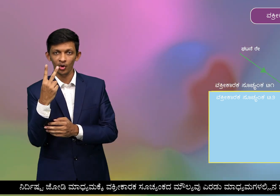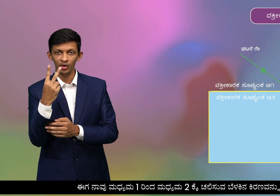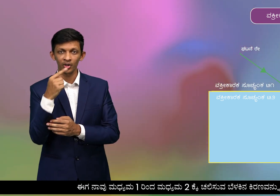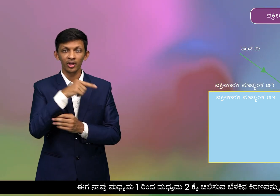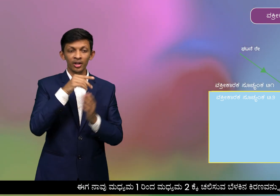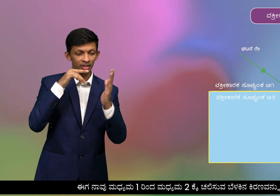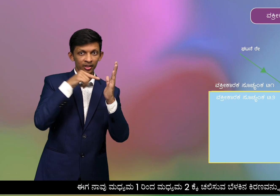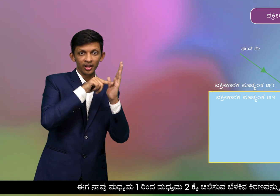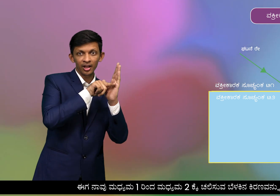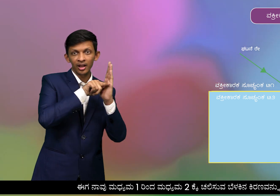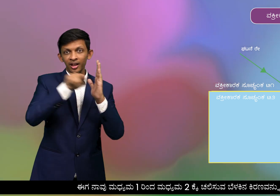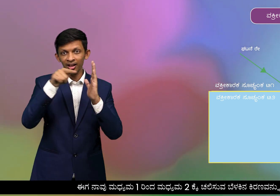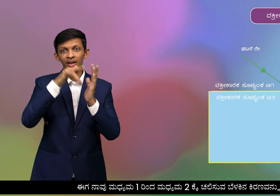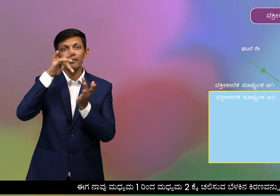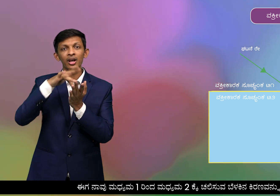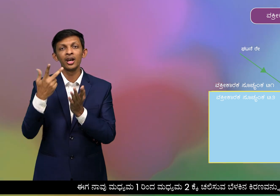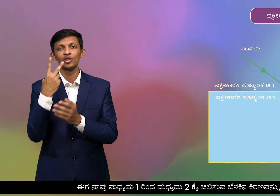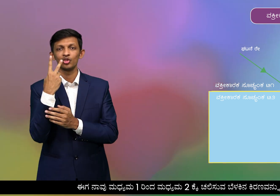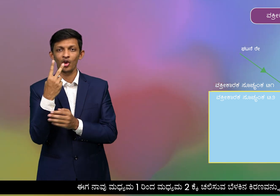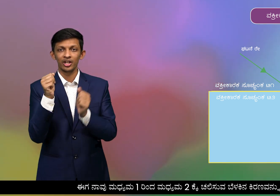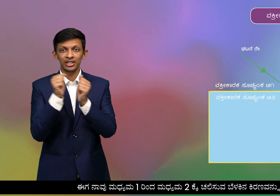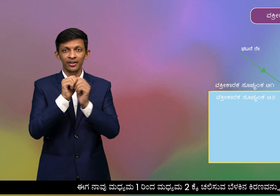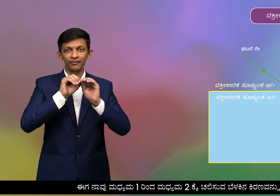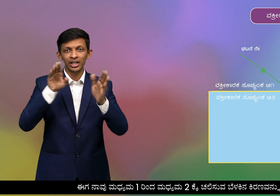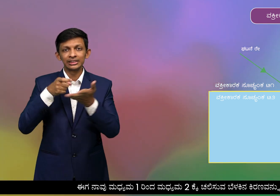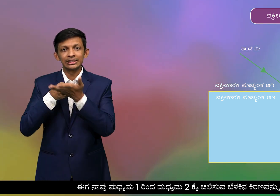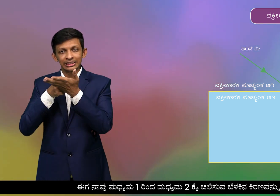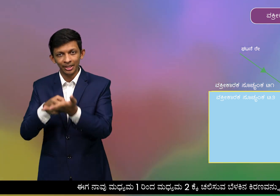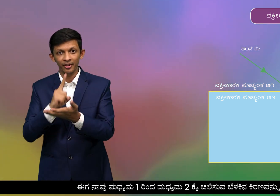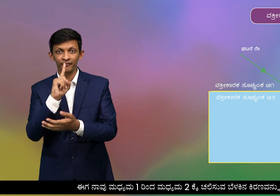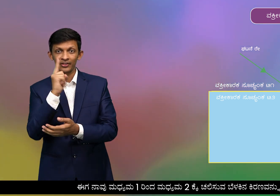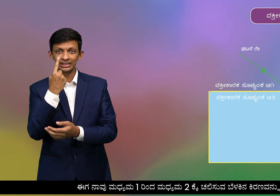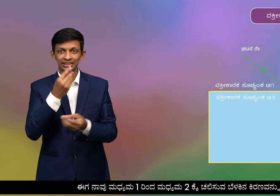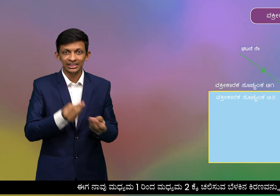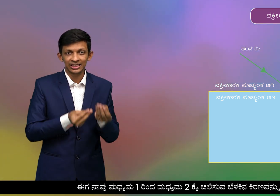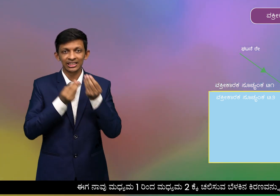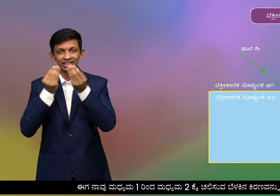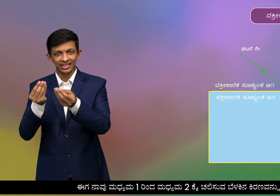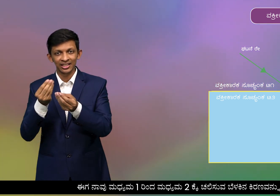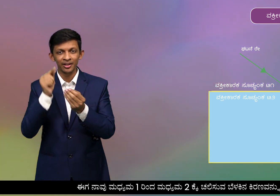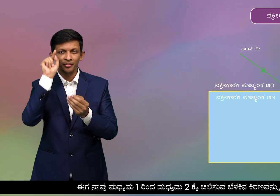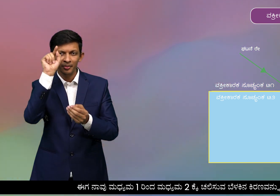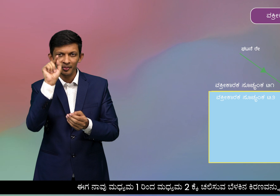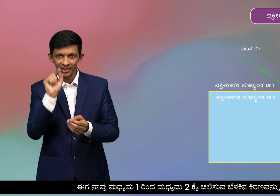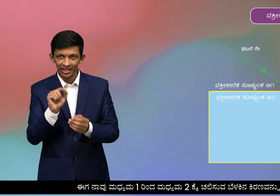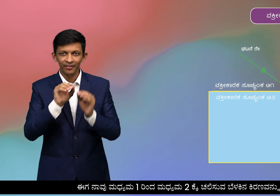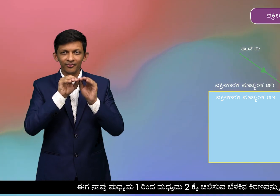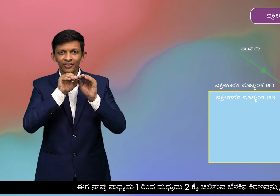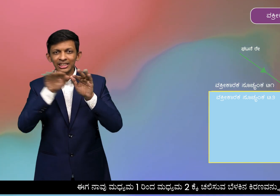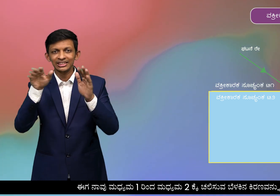ಇಗಾ ನಾವು ಮಧ್ಯಮ ಒಂದರಿಂದ ಮಧ್ಯಮ ಎರಡಕ್ಕೆ ಚಳಿಸುವ ಬೆಳಕಿನ ಕಿರಣವನ್ನು ಪರಿಗಣಿಸೋಣ